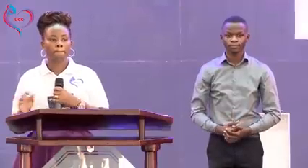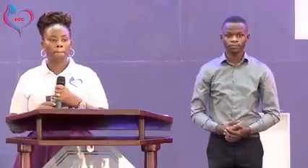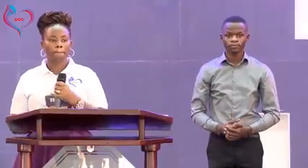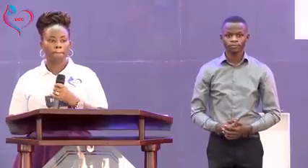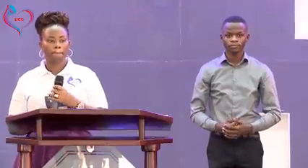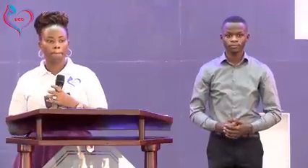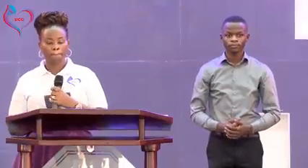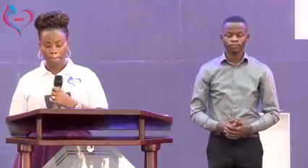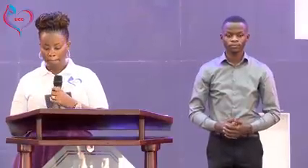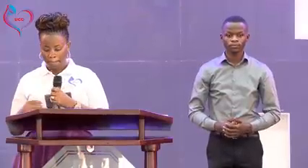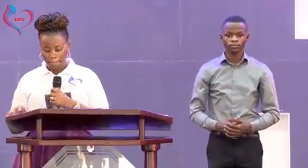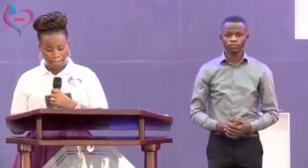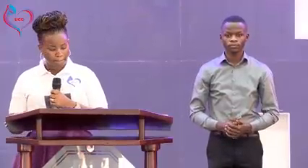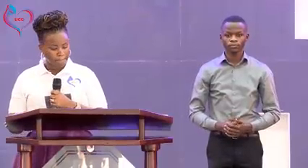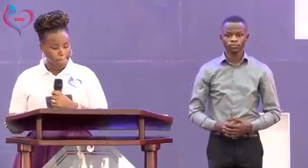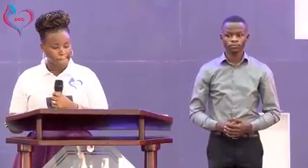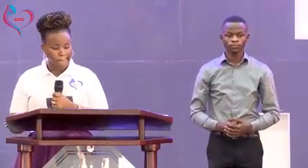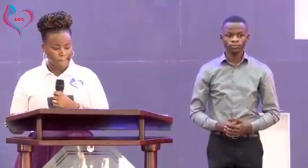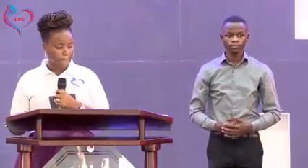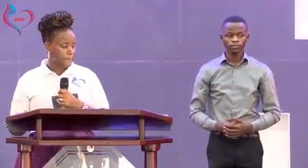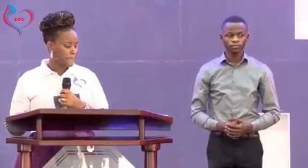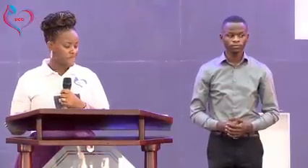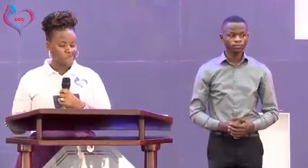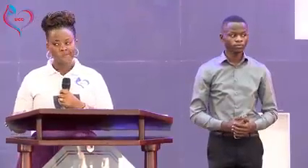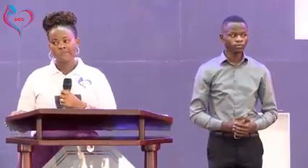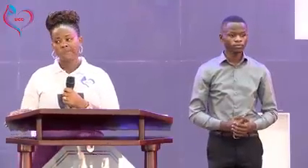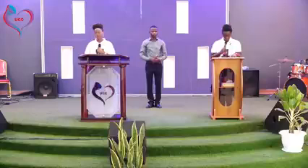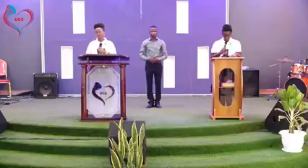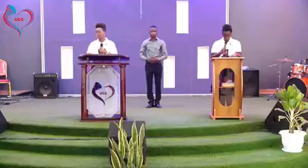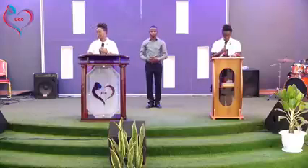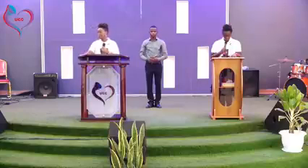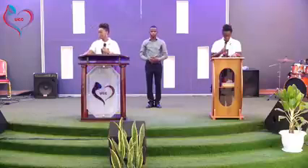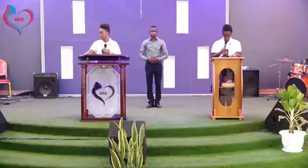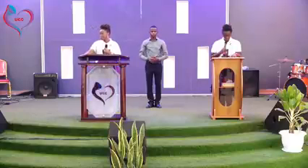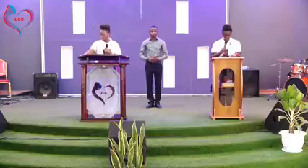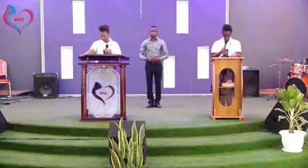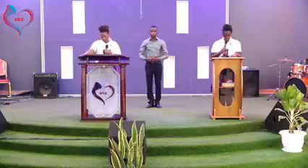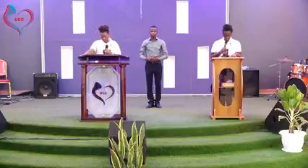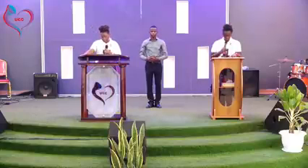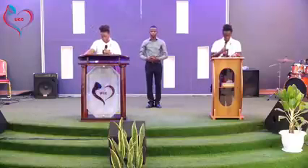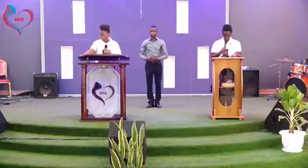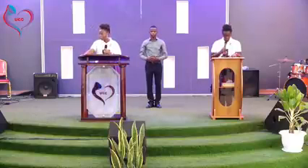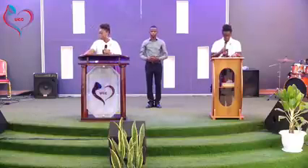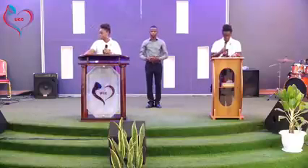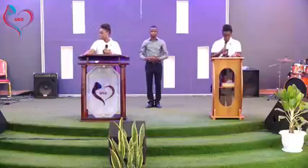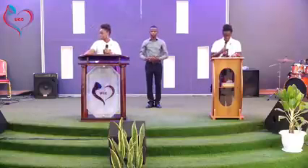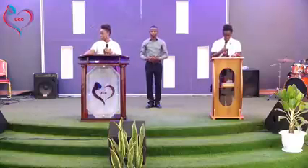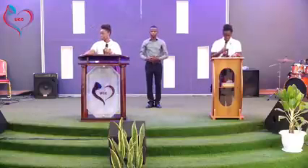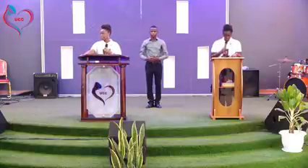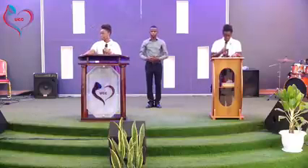munne okusinga bwe yeegulumiza yekka. Temutunuuliranga buli muntu ebibye yekka era naye buli muntu